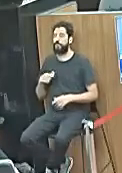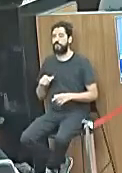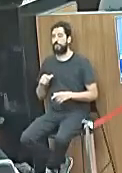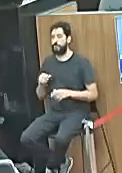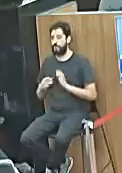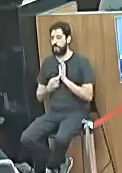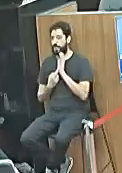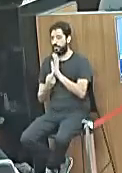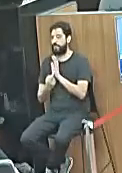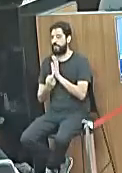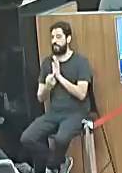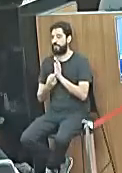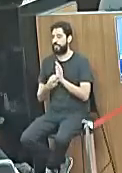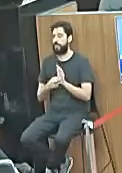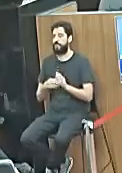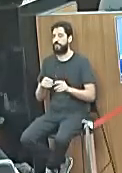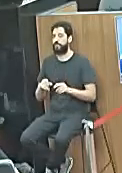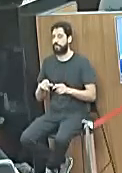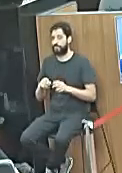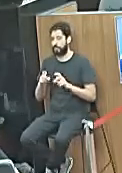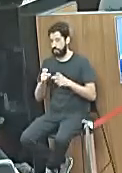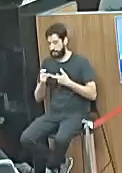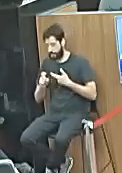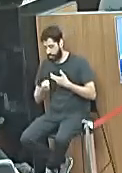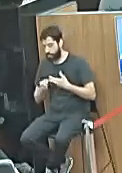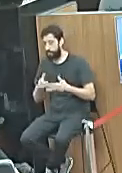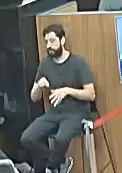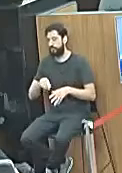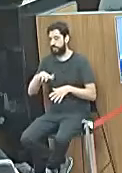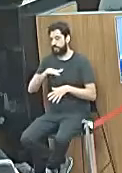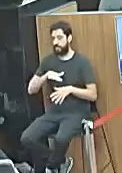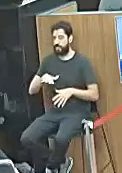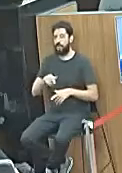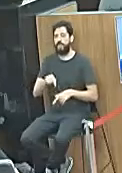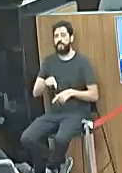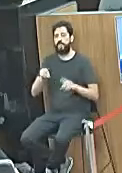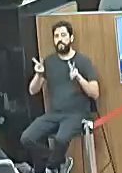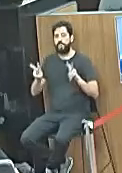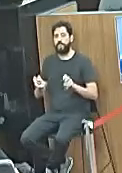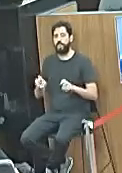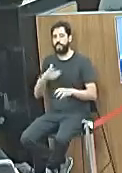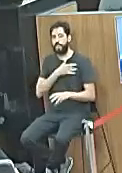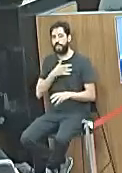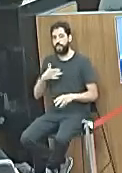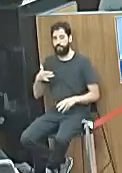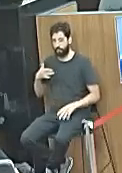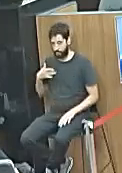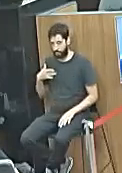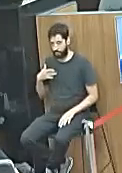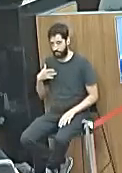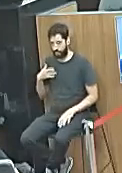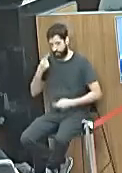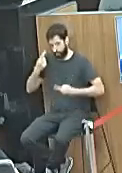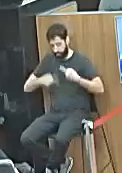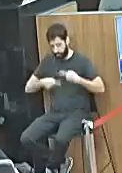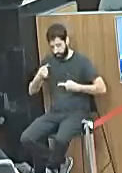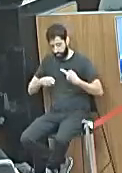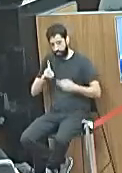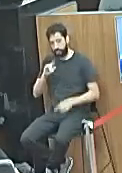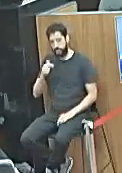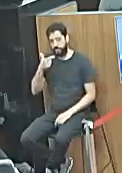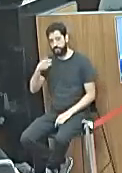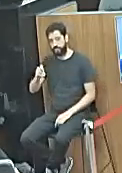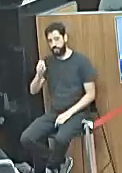estadual e membro da direção executiva da central a área temática saúde foi debatida no dia